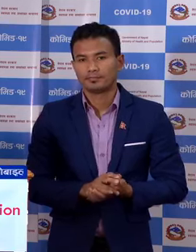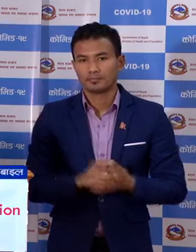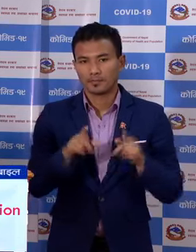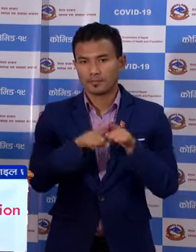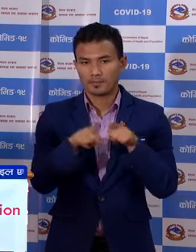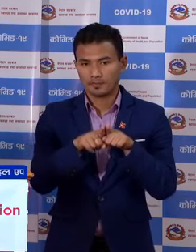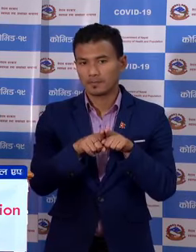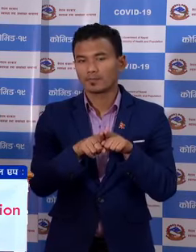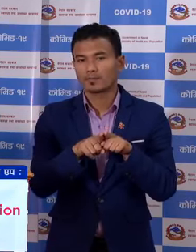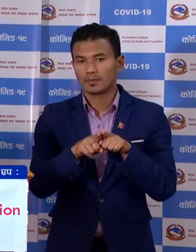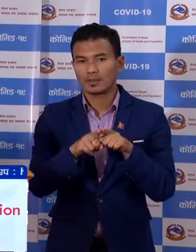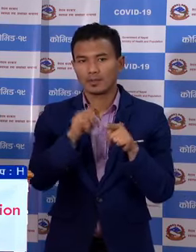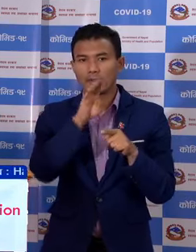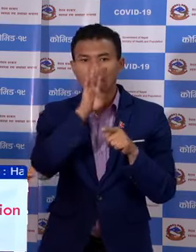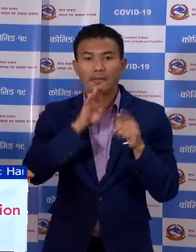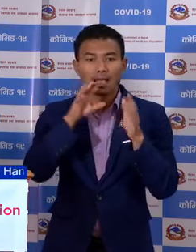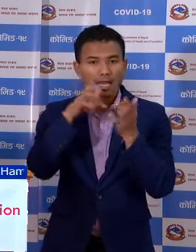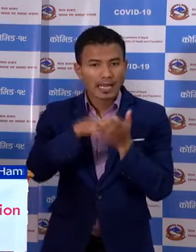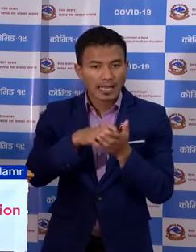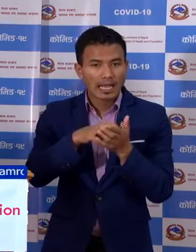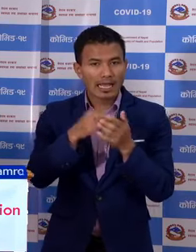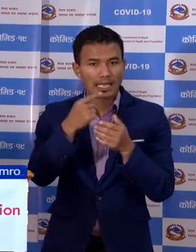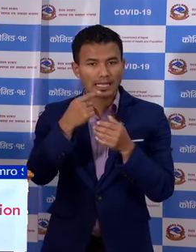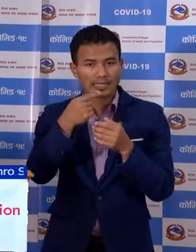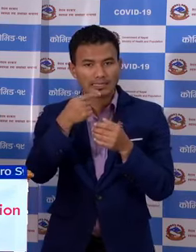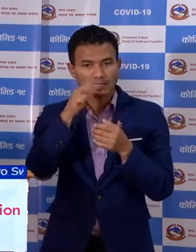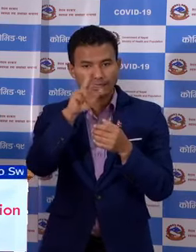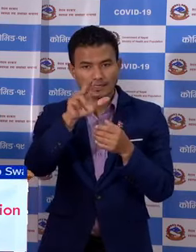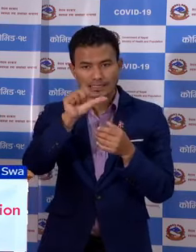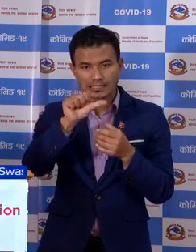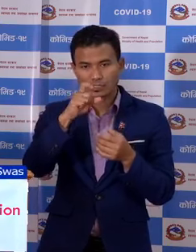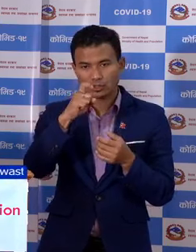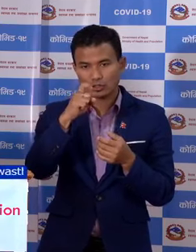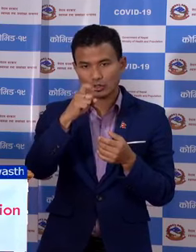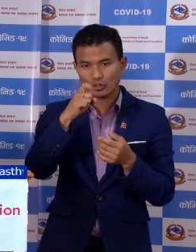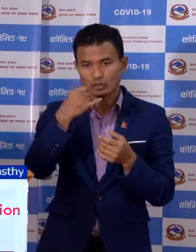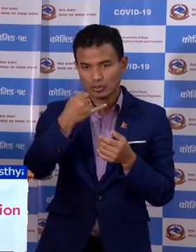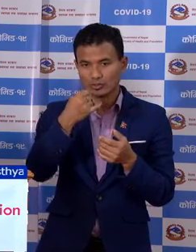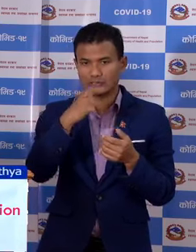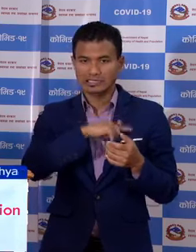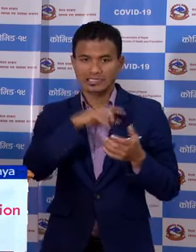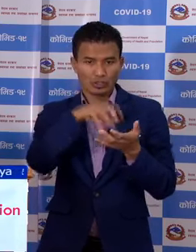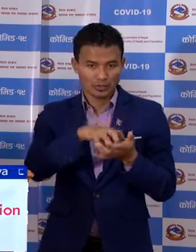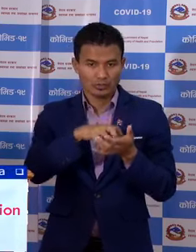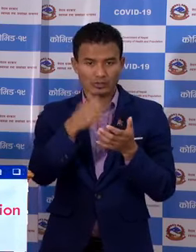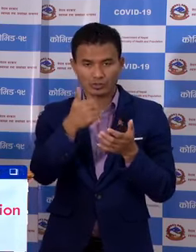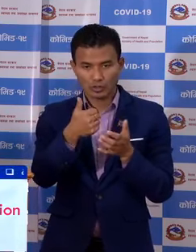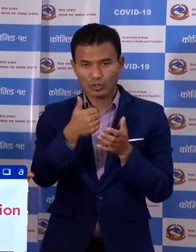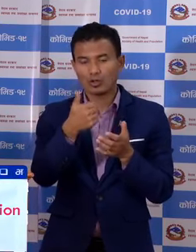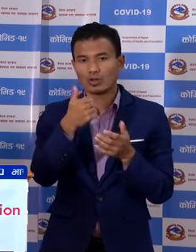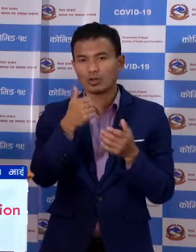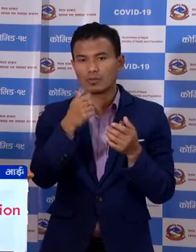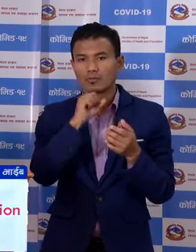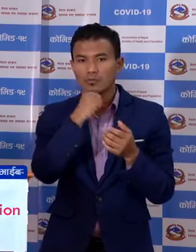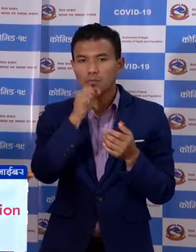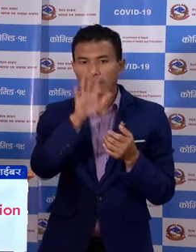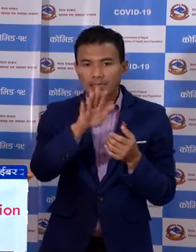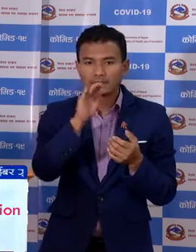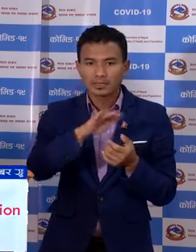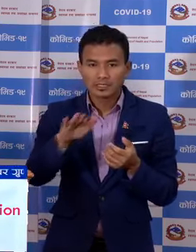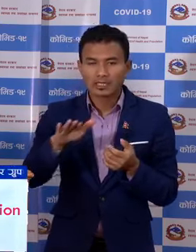त्यसै गरी 12 जिल्ला निजगढ नगरपालिका ओडानम 6 योजना टोल निवासी वर्ष